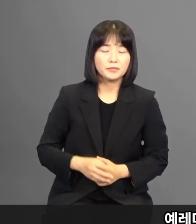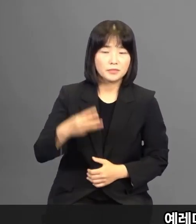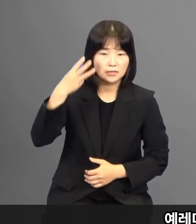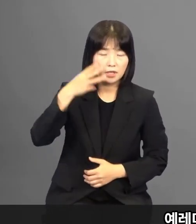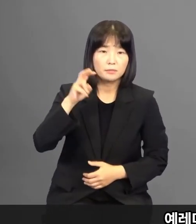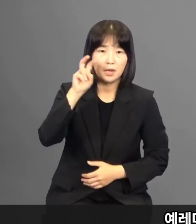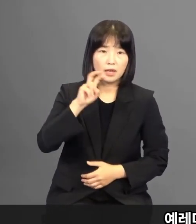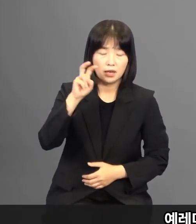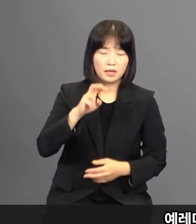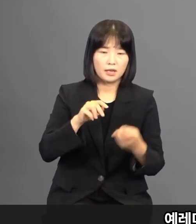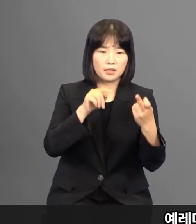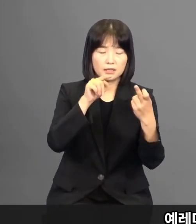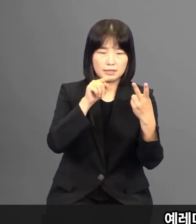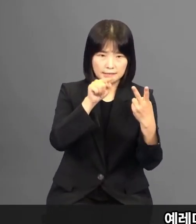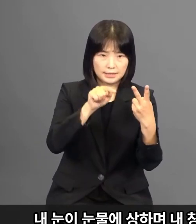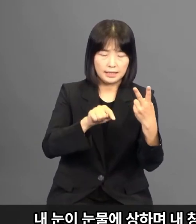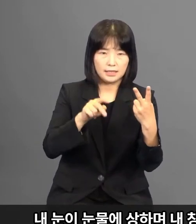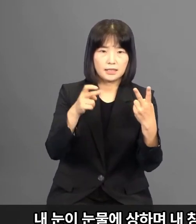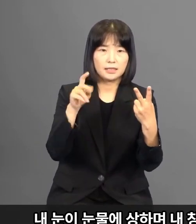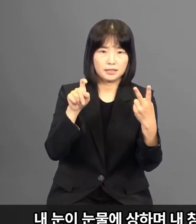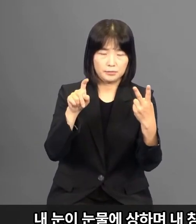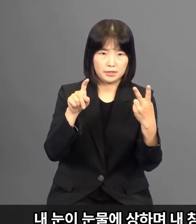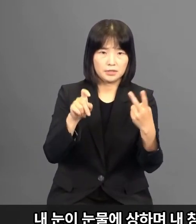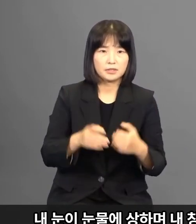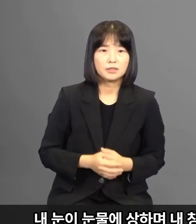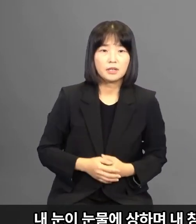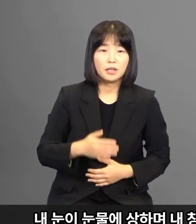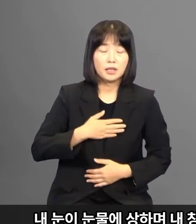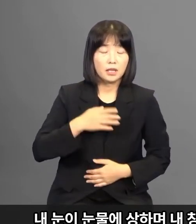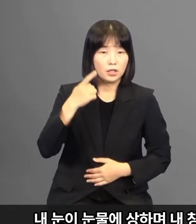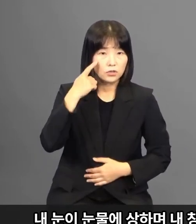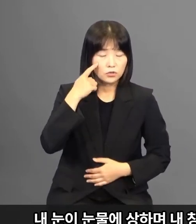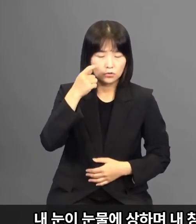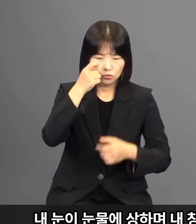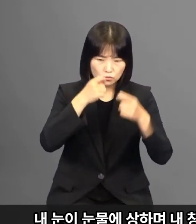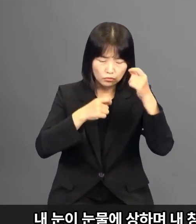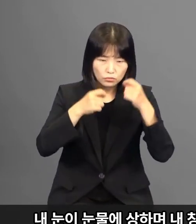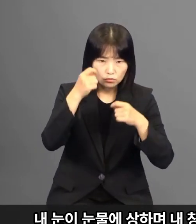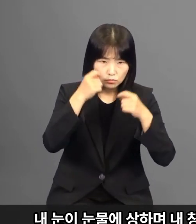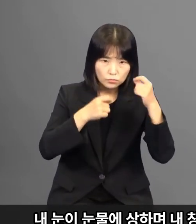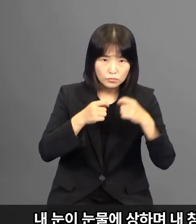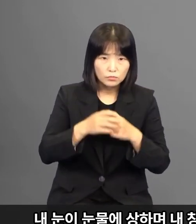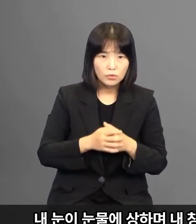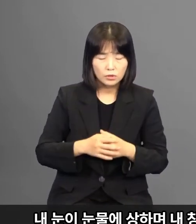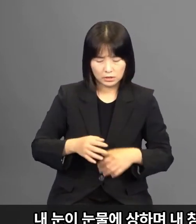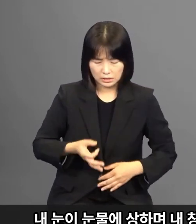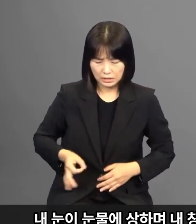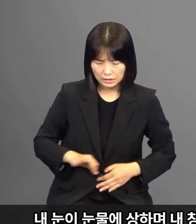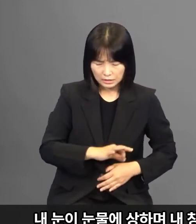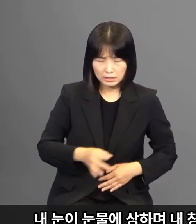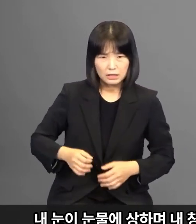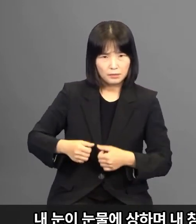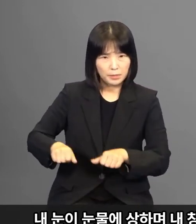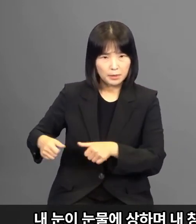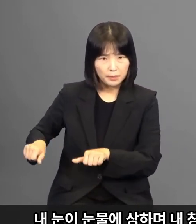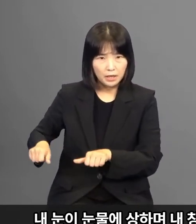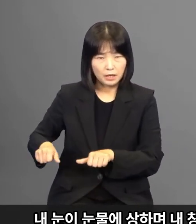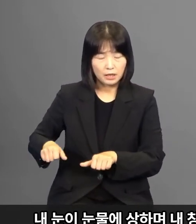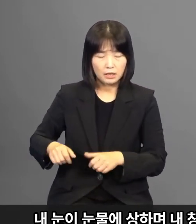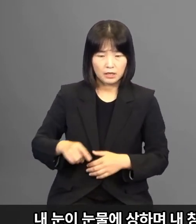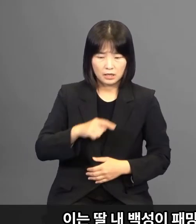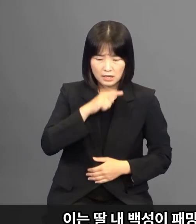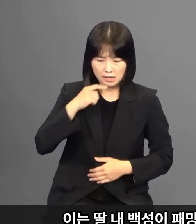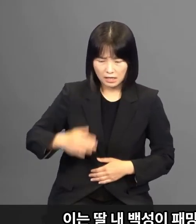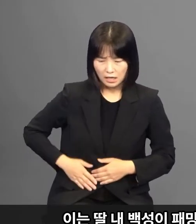예레미야가 2장 11절, 내 눈이 눈물에 상하며 내 창자가 끊어지며 내 간이 땅에